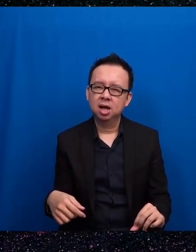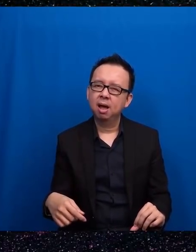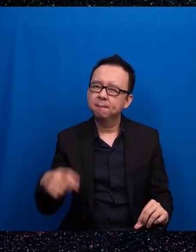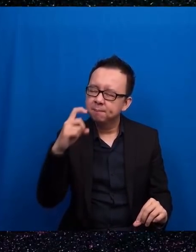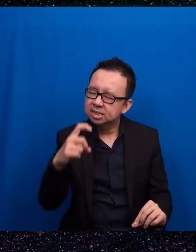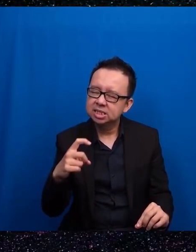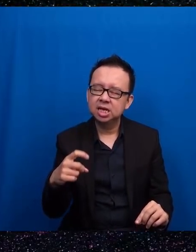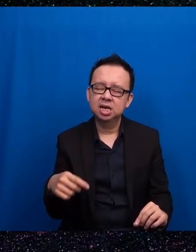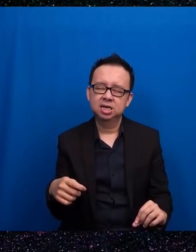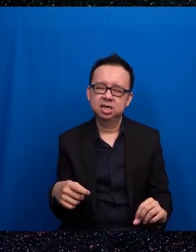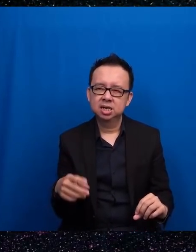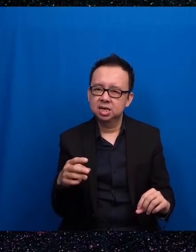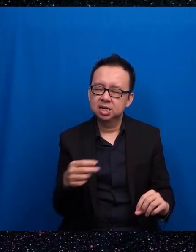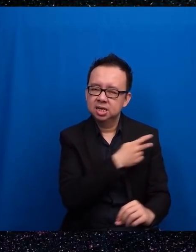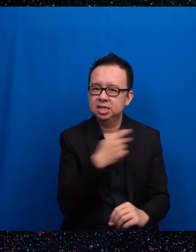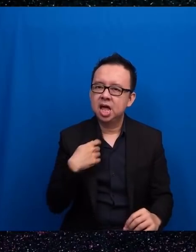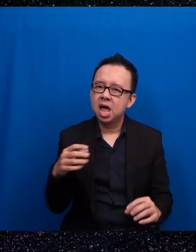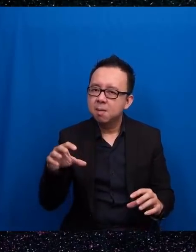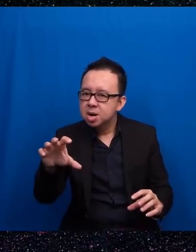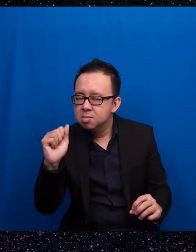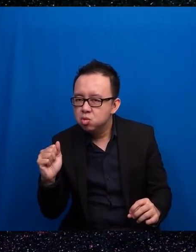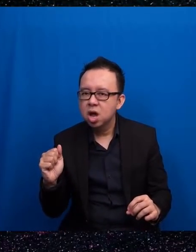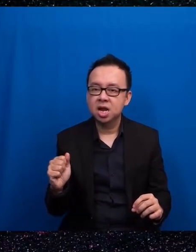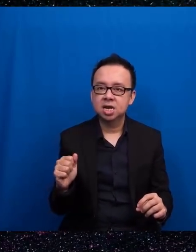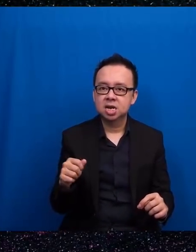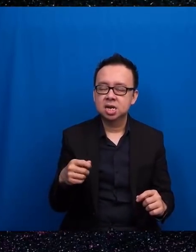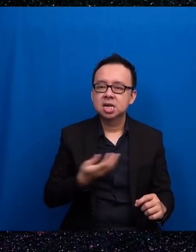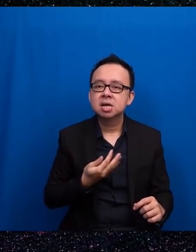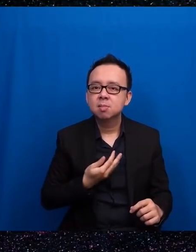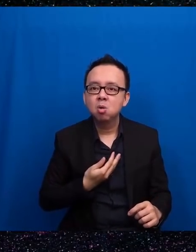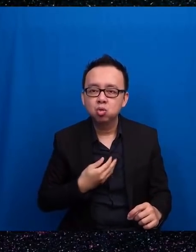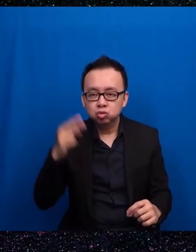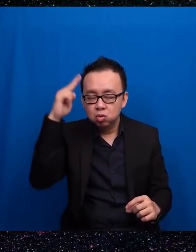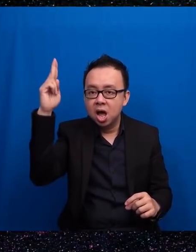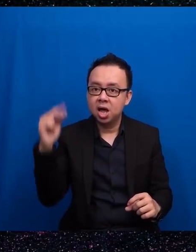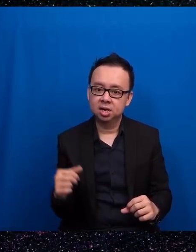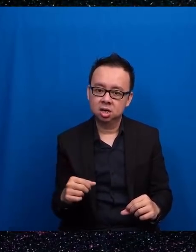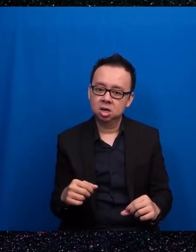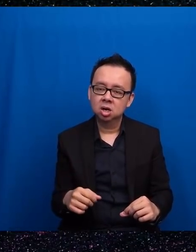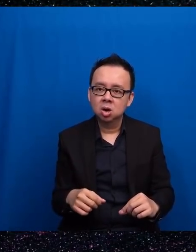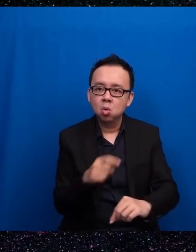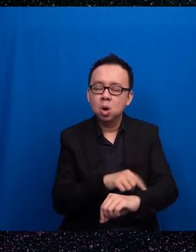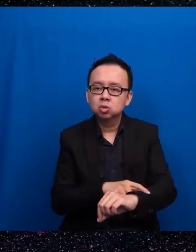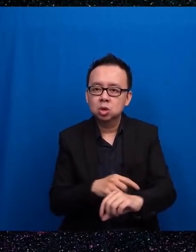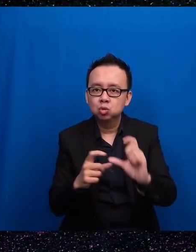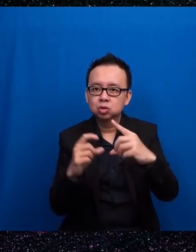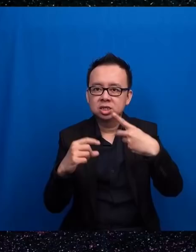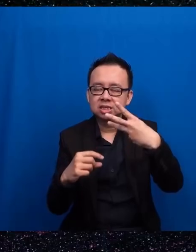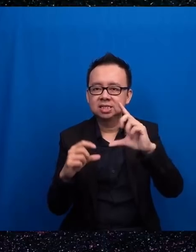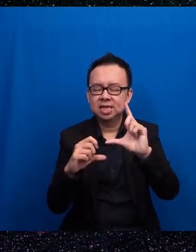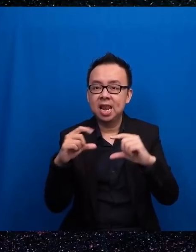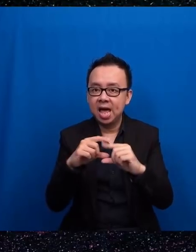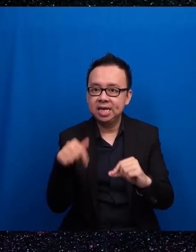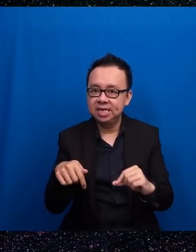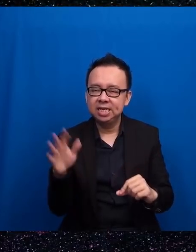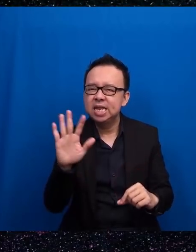pengelola. Pastikan kita menemukan kehendak Allah. Dan pastikan juga waktu-waktu sela ini tidak sia-sia.